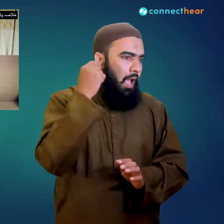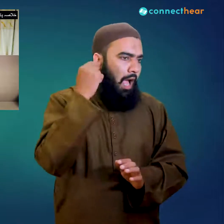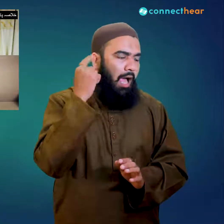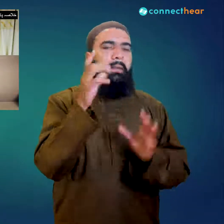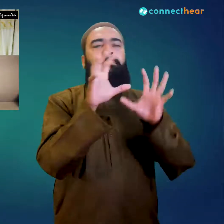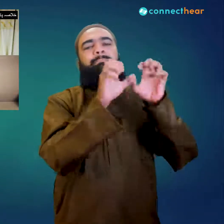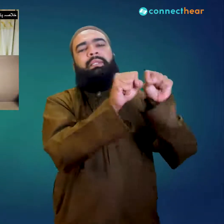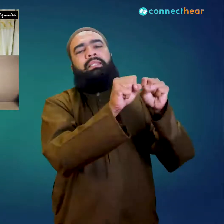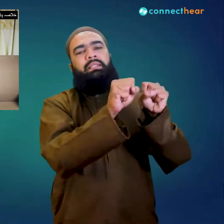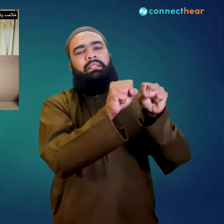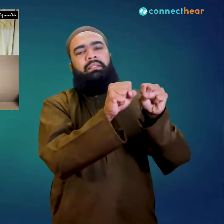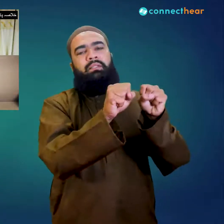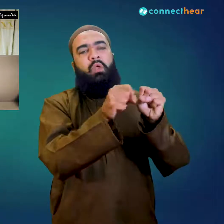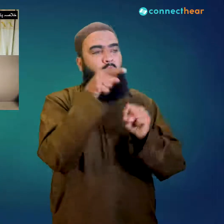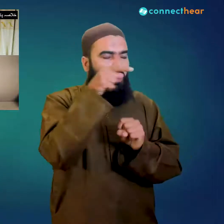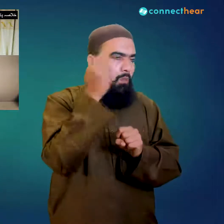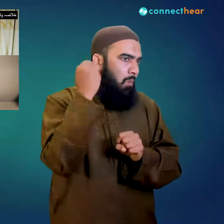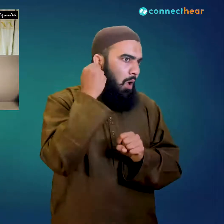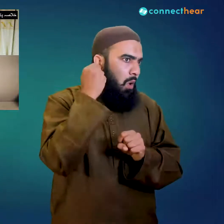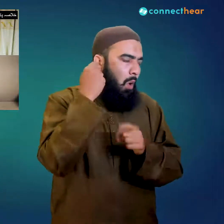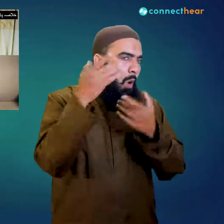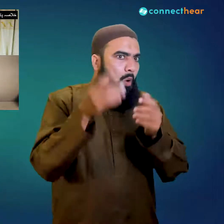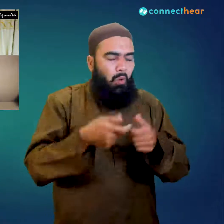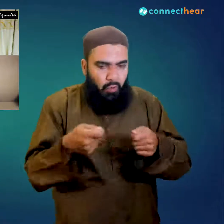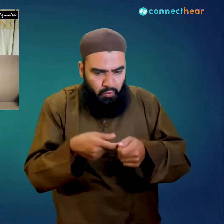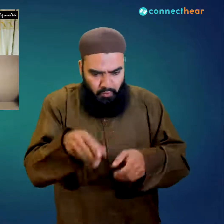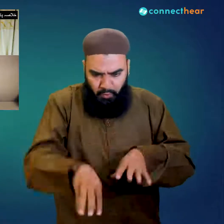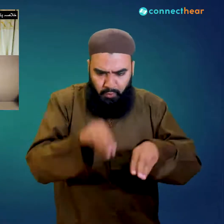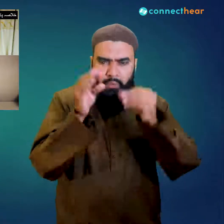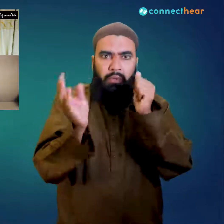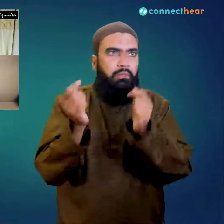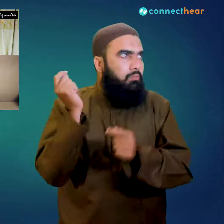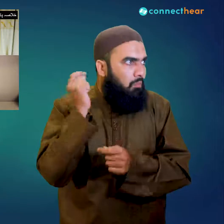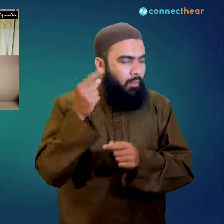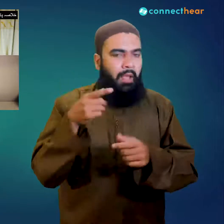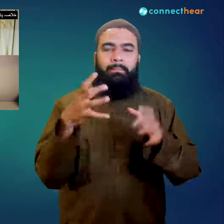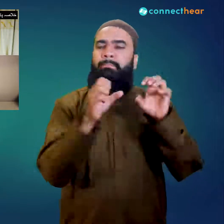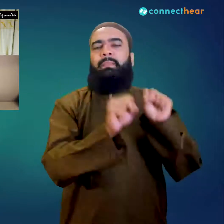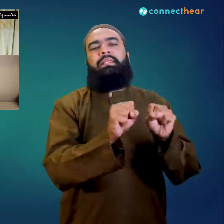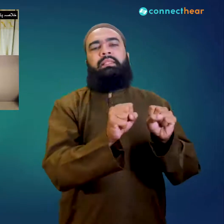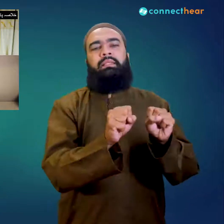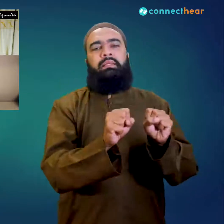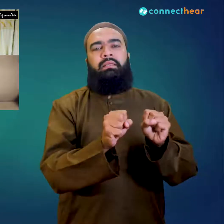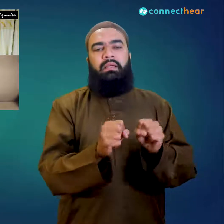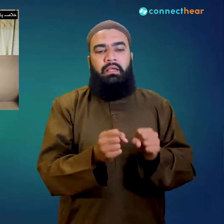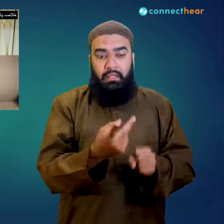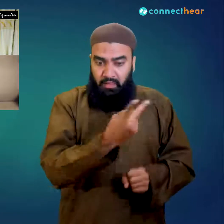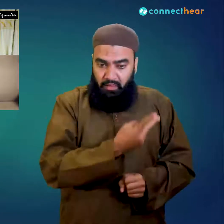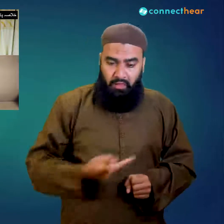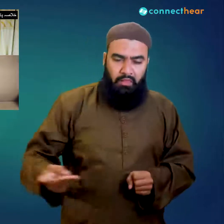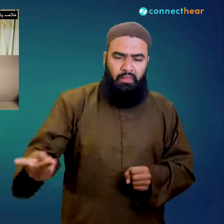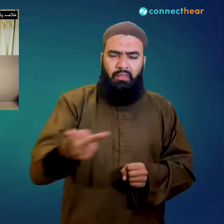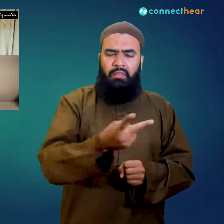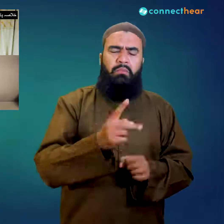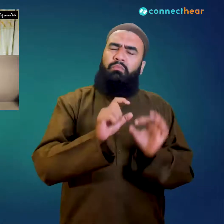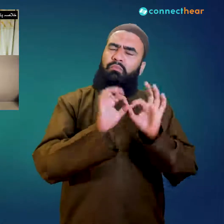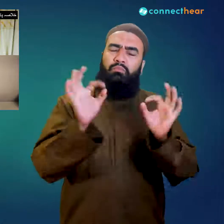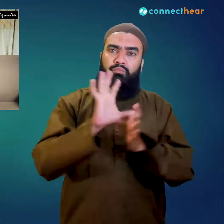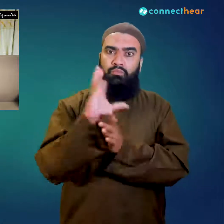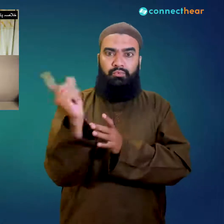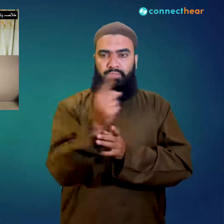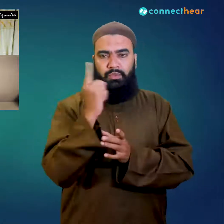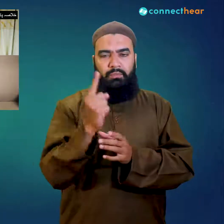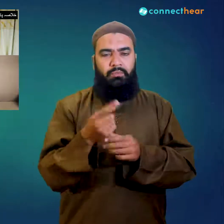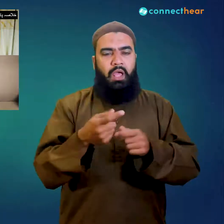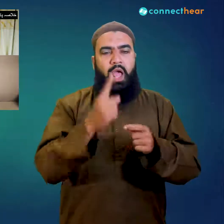تسبیح کرنے کے انداز کو سمجھ نہیں سکتے۔ تو اللہ نے فرمایا کہ میرا ذکر کرو تم۔ یہاں